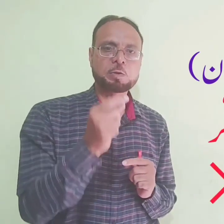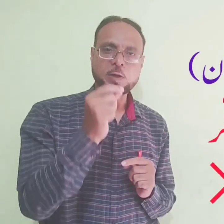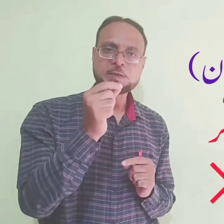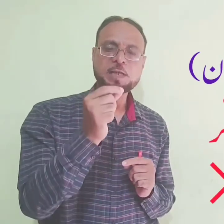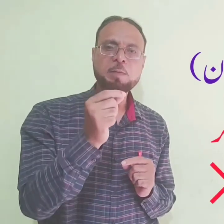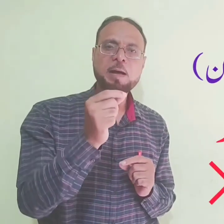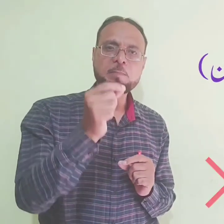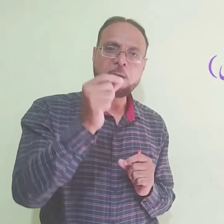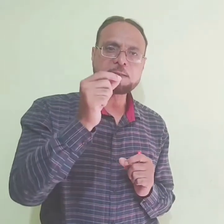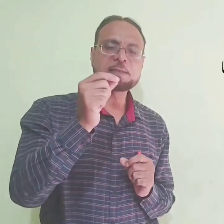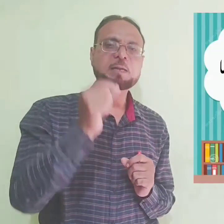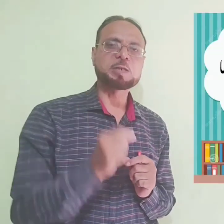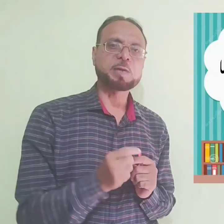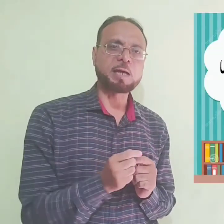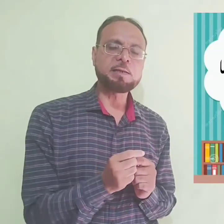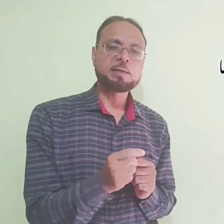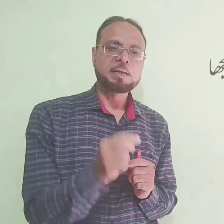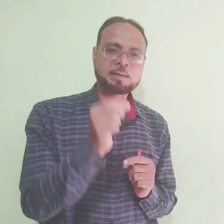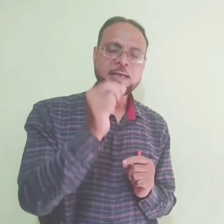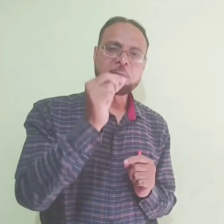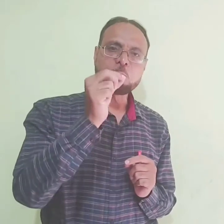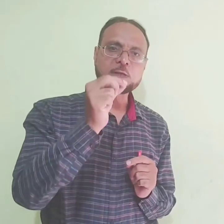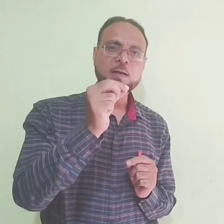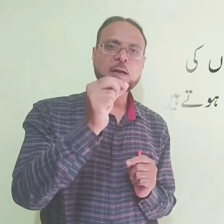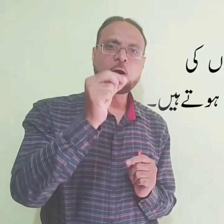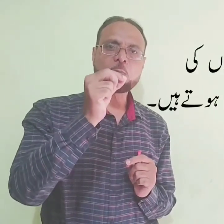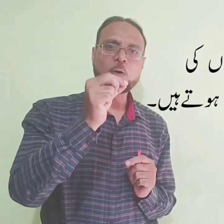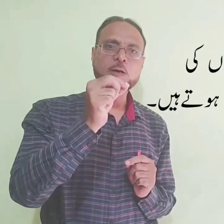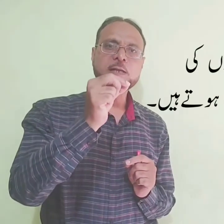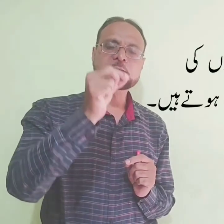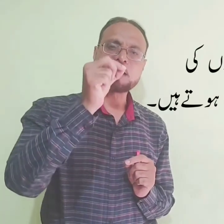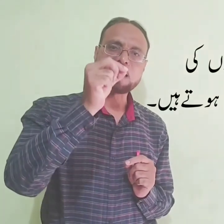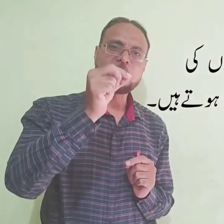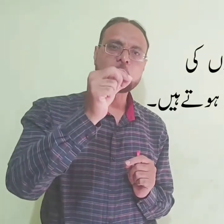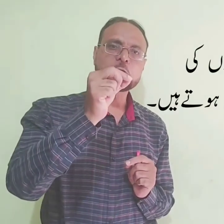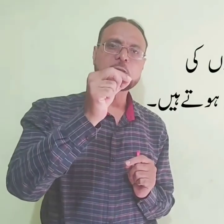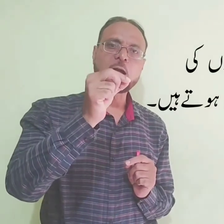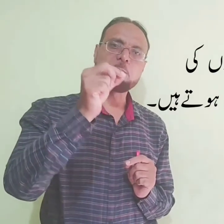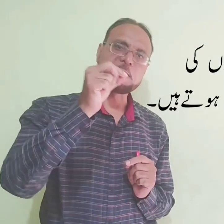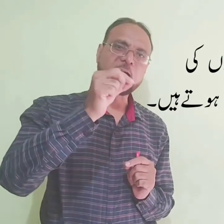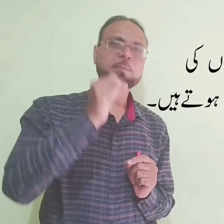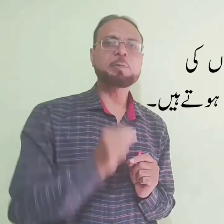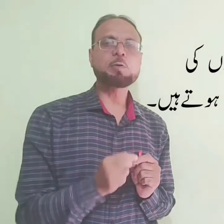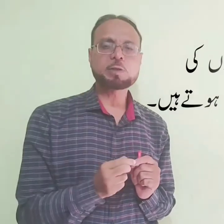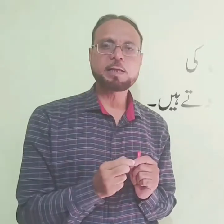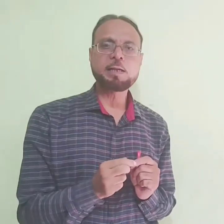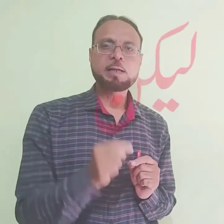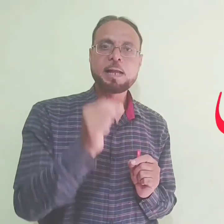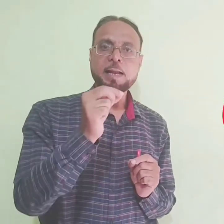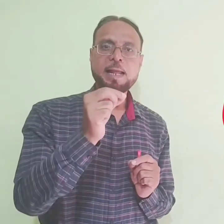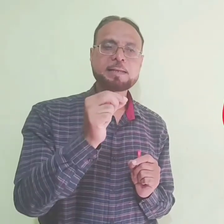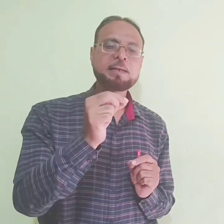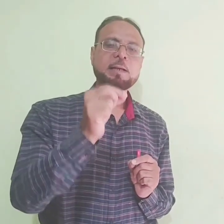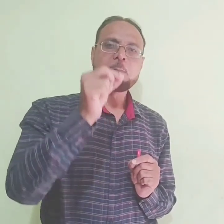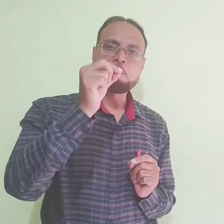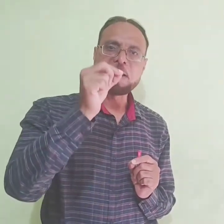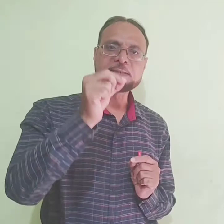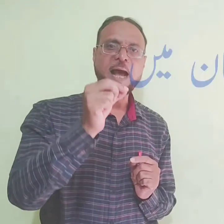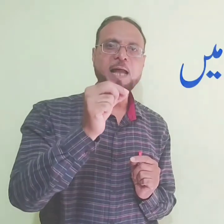अजीज तलबा, बात यह समझ में आई कि मुज़क्कर और मौनस जानदारों की तरह बेजान में भी होते हैं, लेकिन बेजान